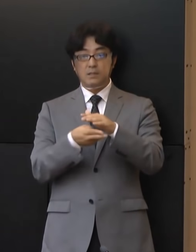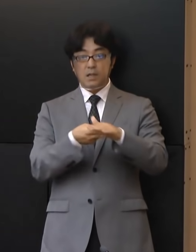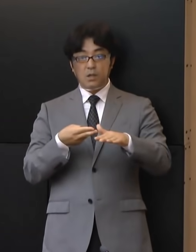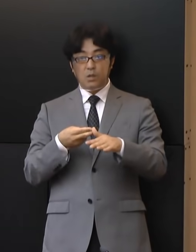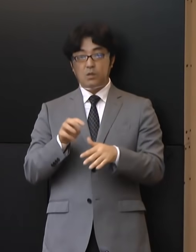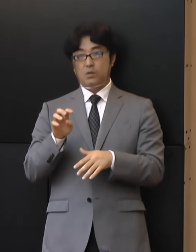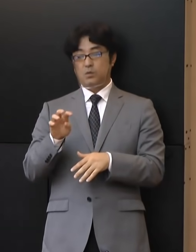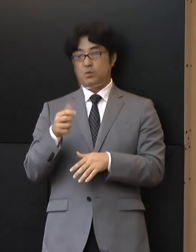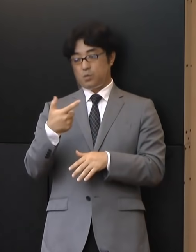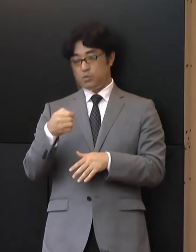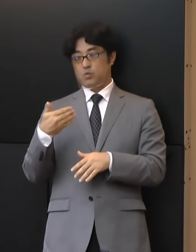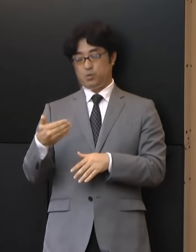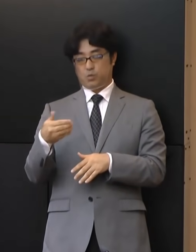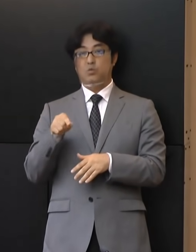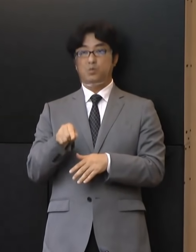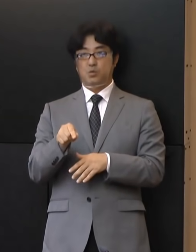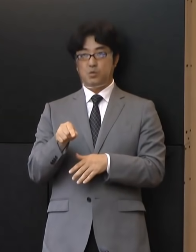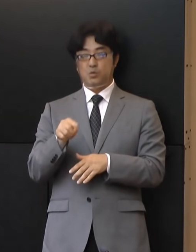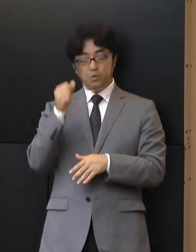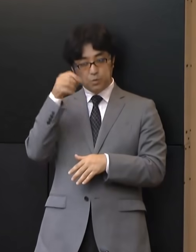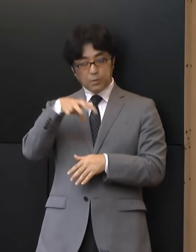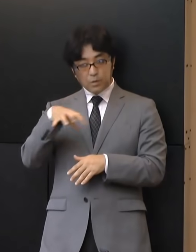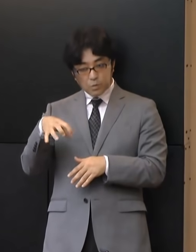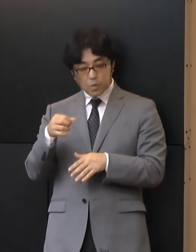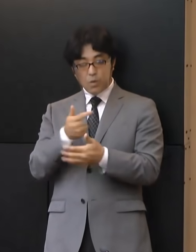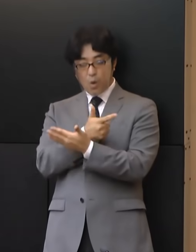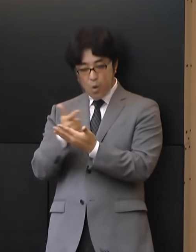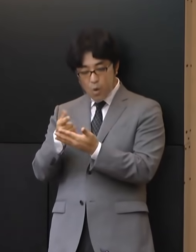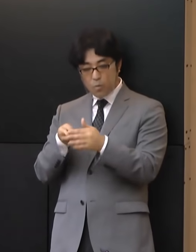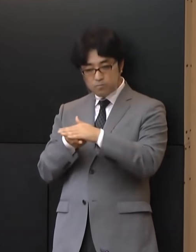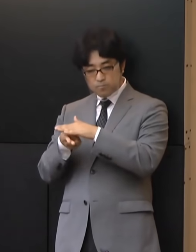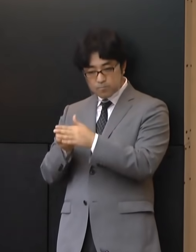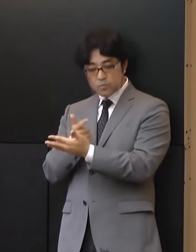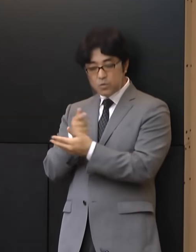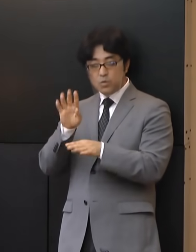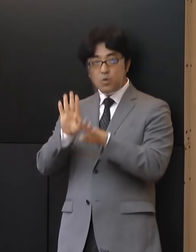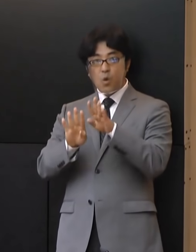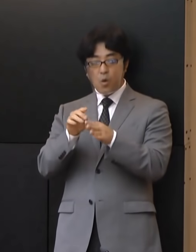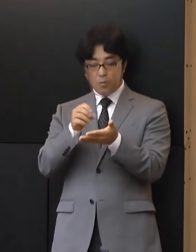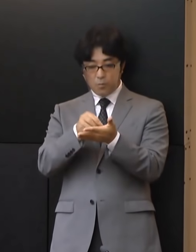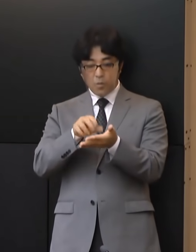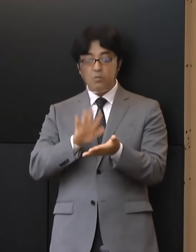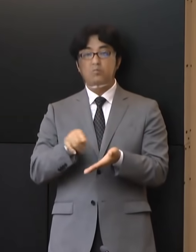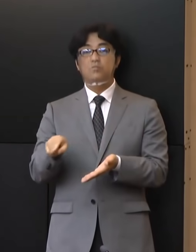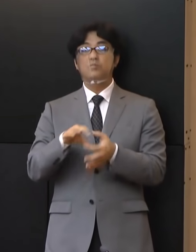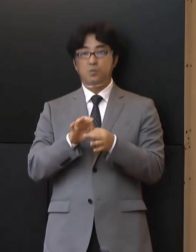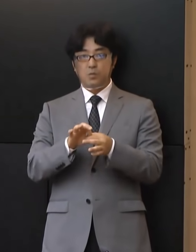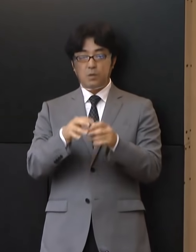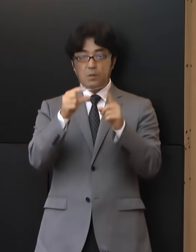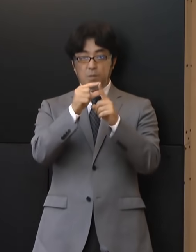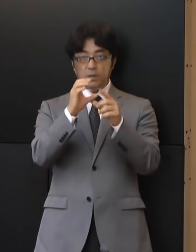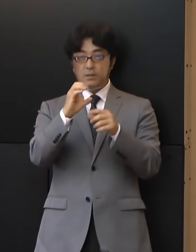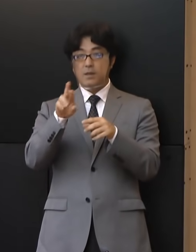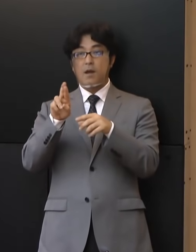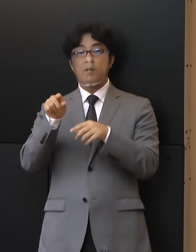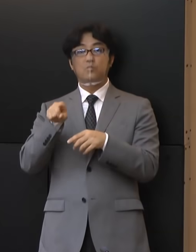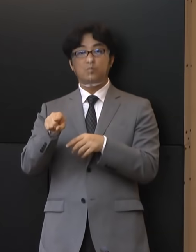宅療養が1人、宿泊療養が3名となっております。PCR 検査の陽性率につきまし